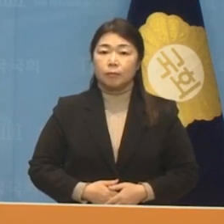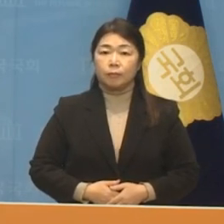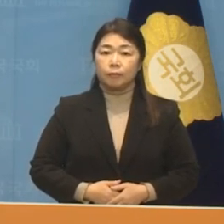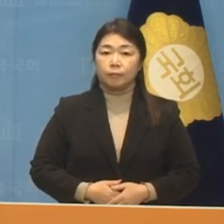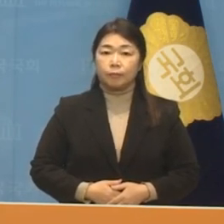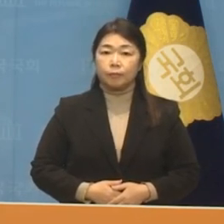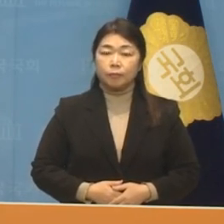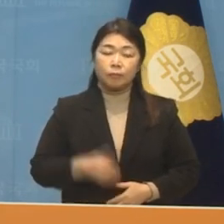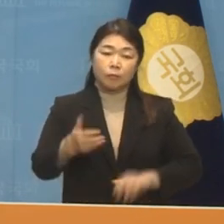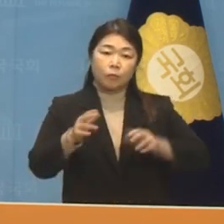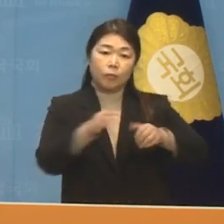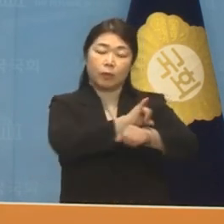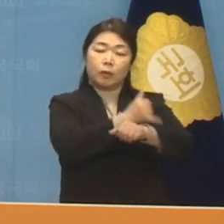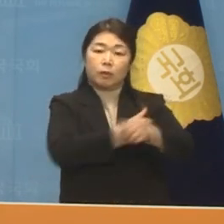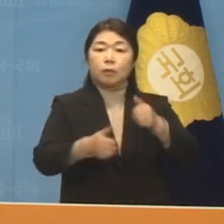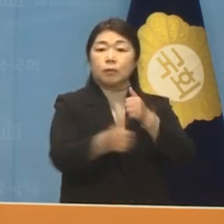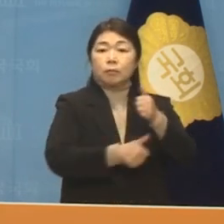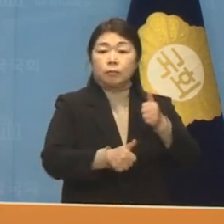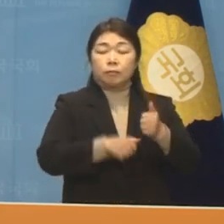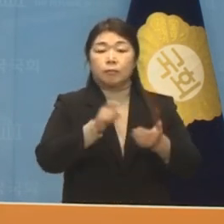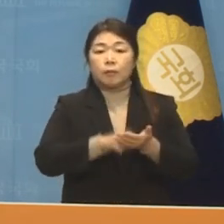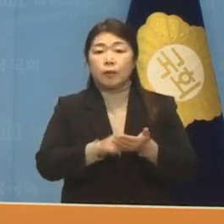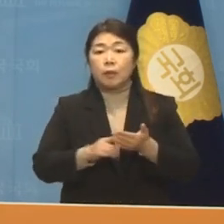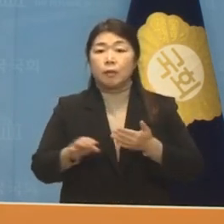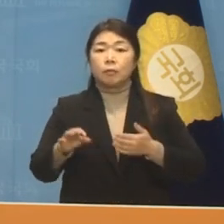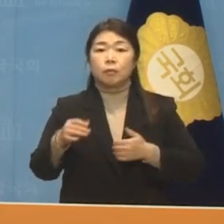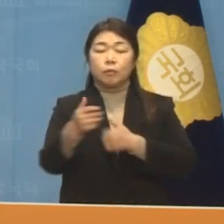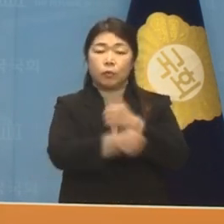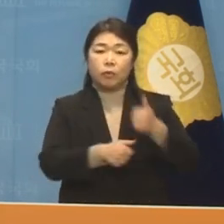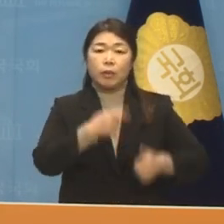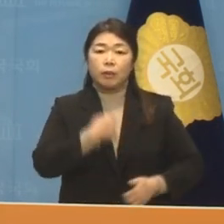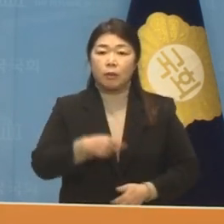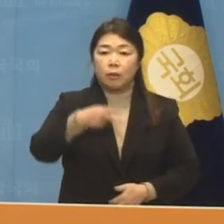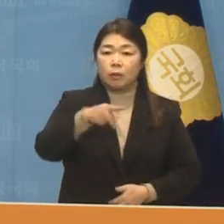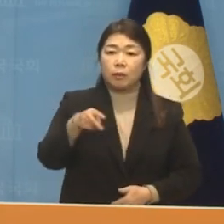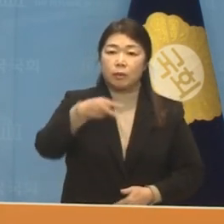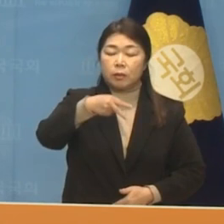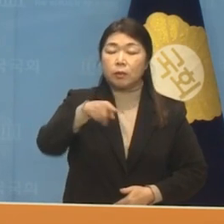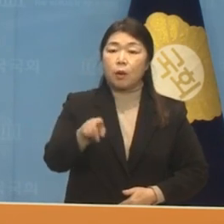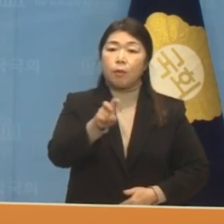저는 국가인권위원회 비상임위원이신 서미화